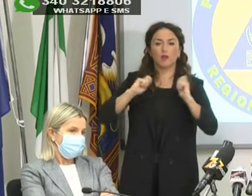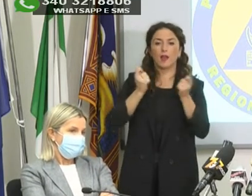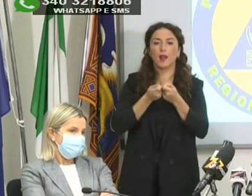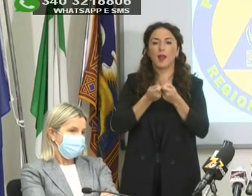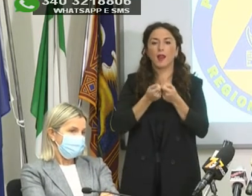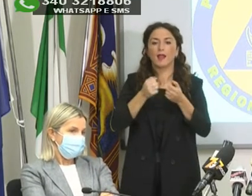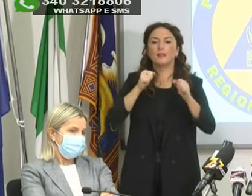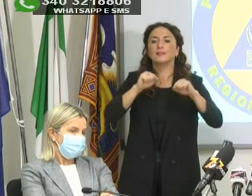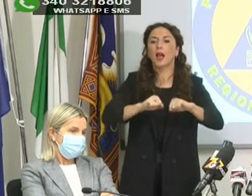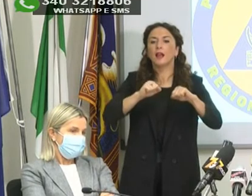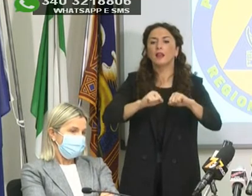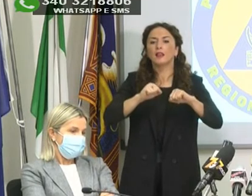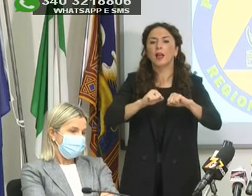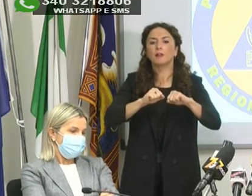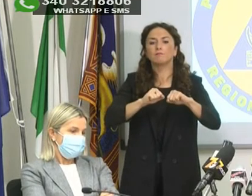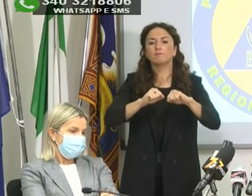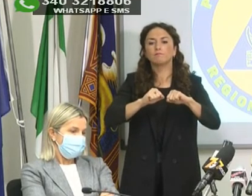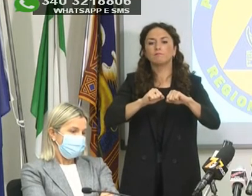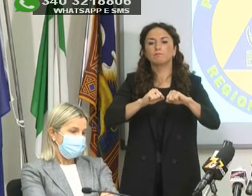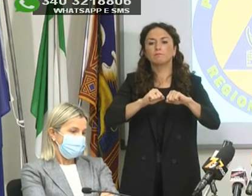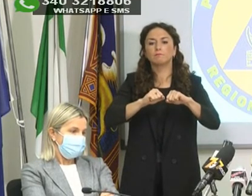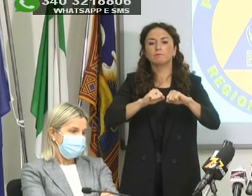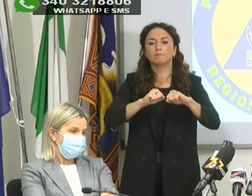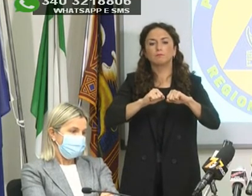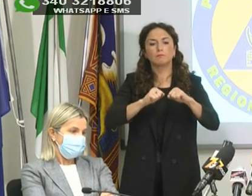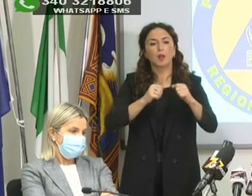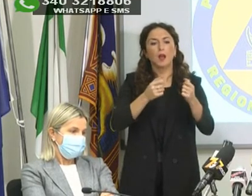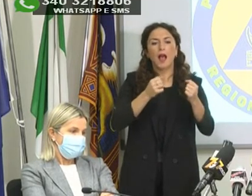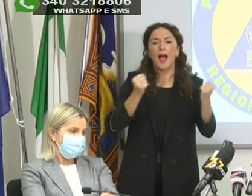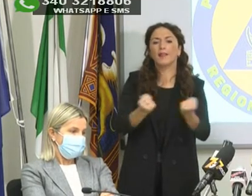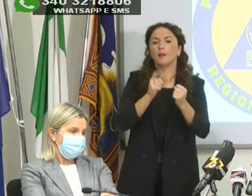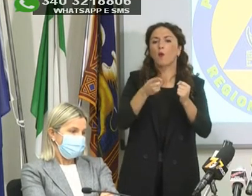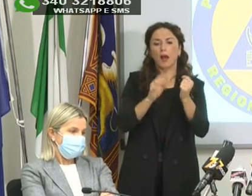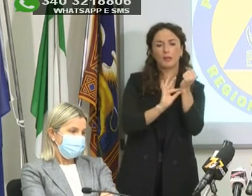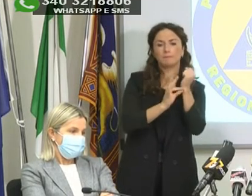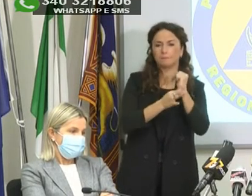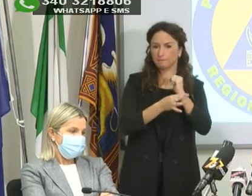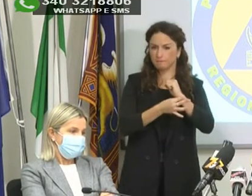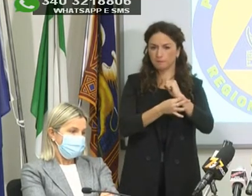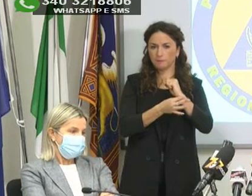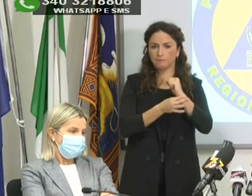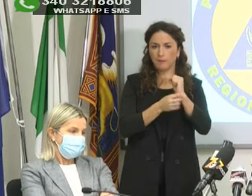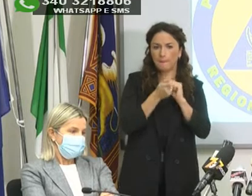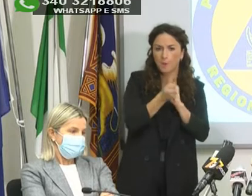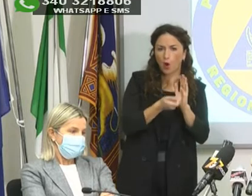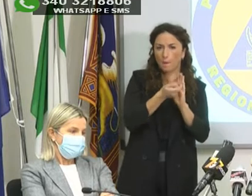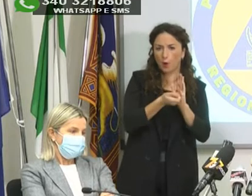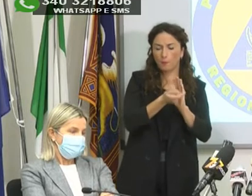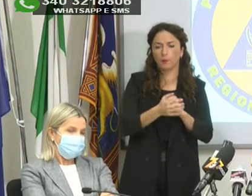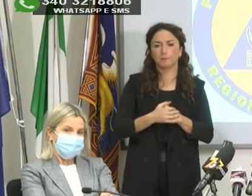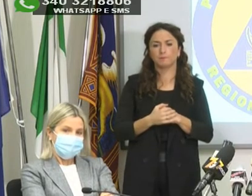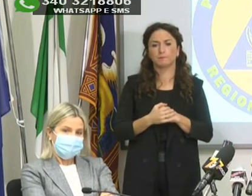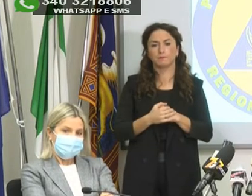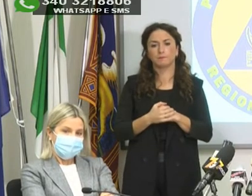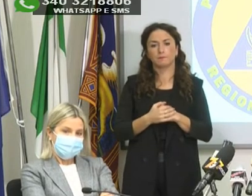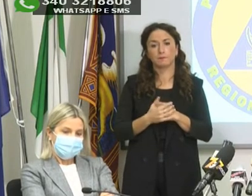nella sanità avranno, diciamo, delle restrizioni graduali, e in maniera tale